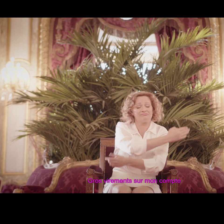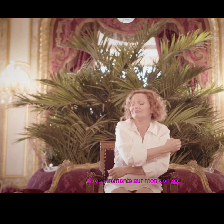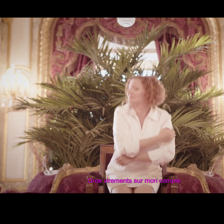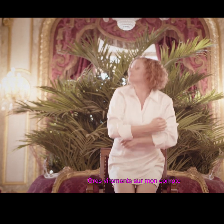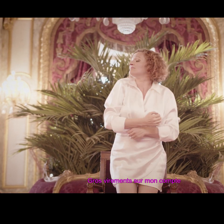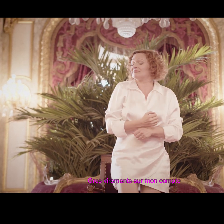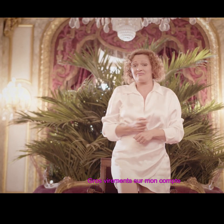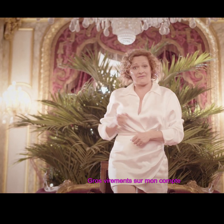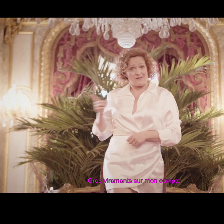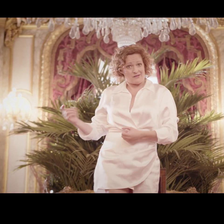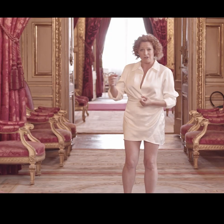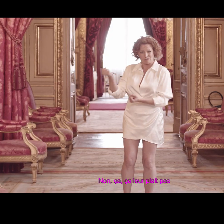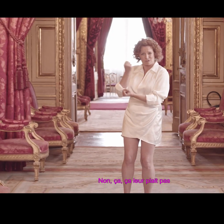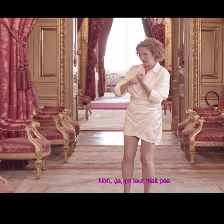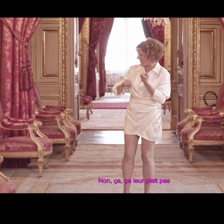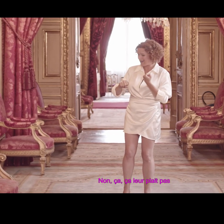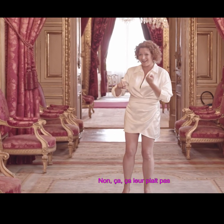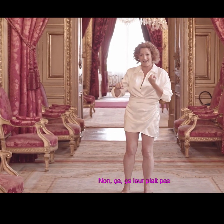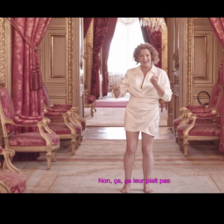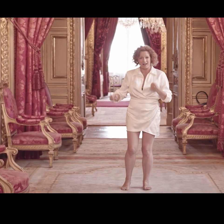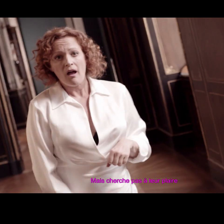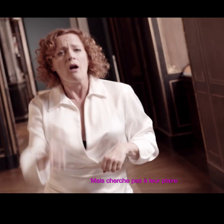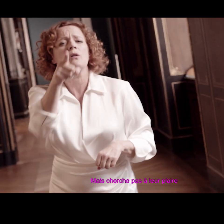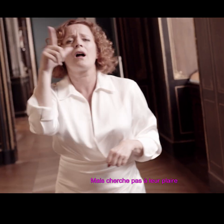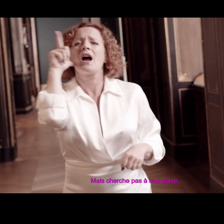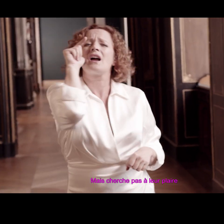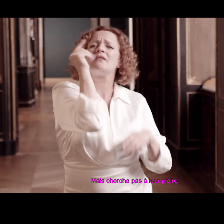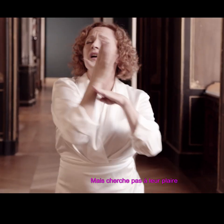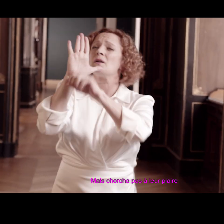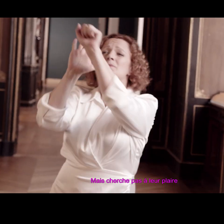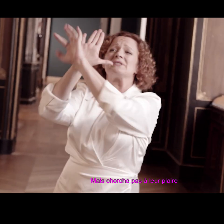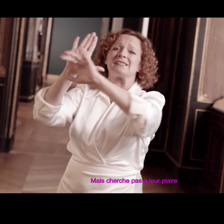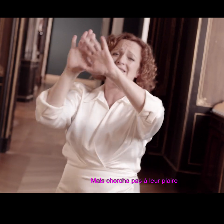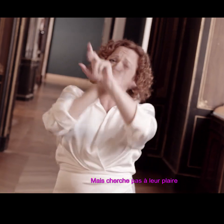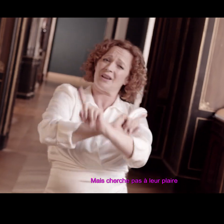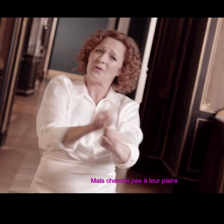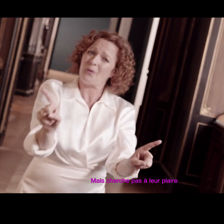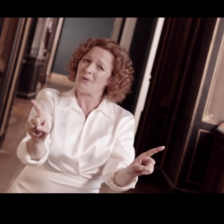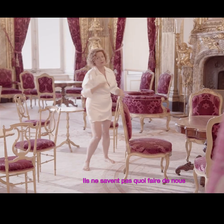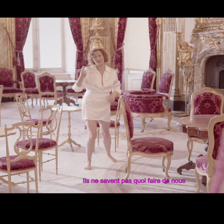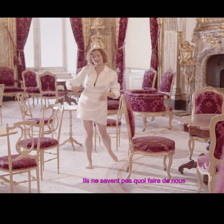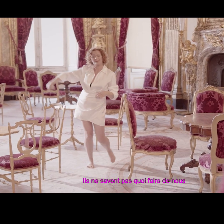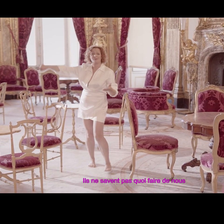mon compte. Non, ça, ça leur plaît pas, mais cherche pas à leur plaire. Ils ne savent pas